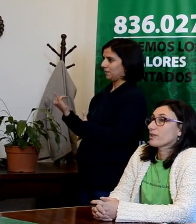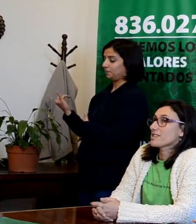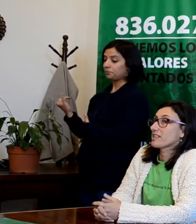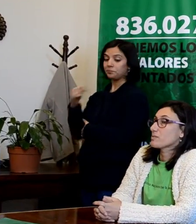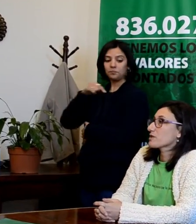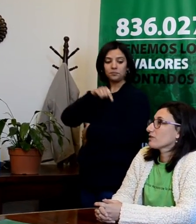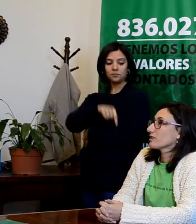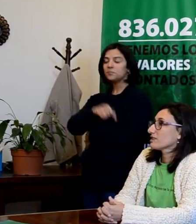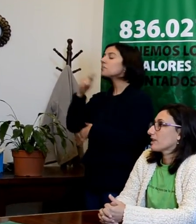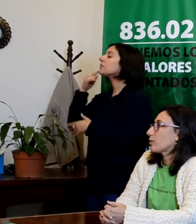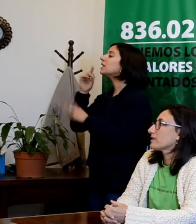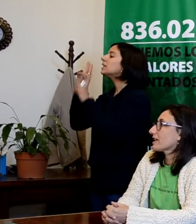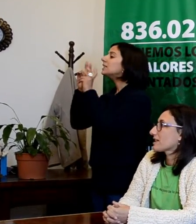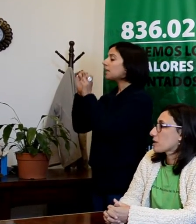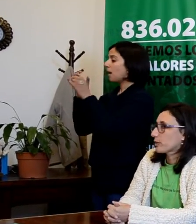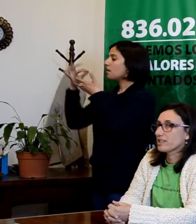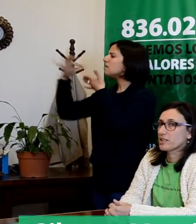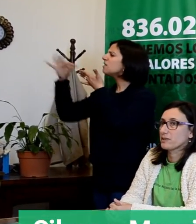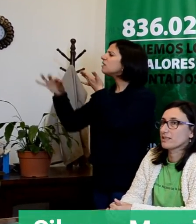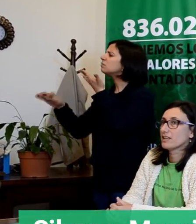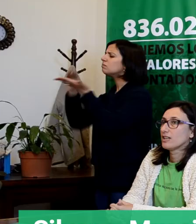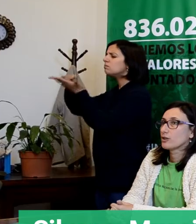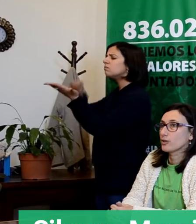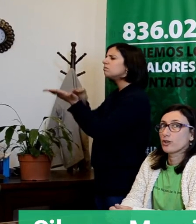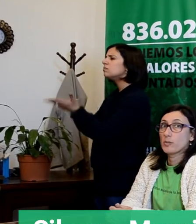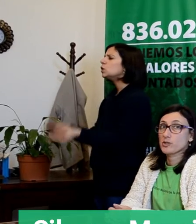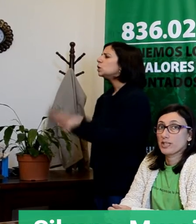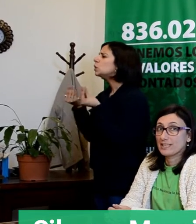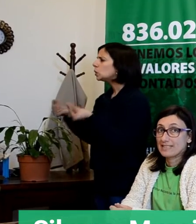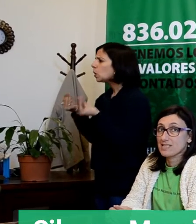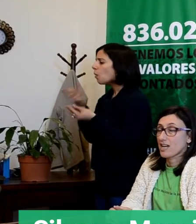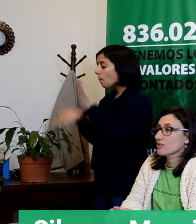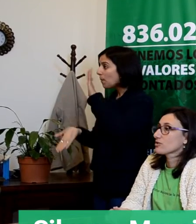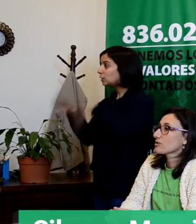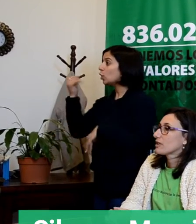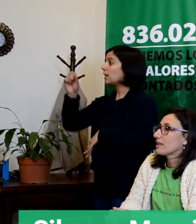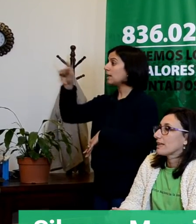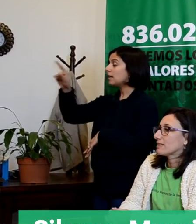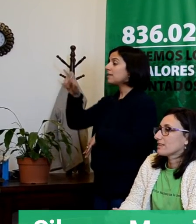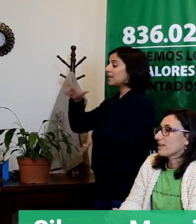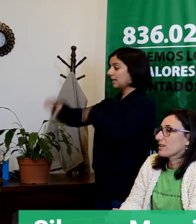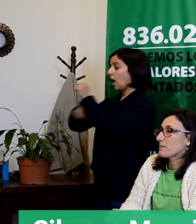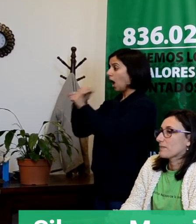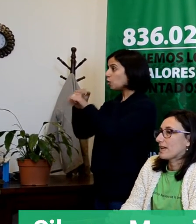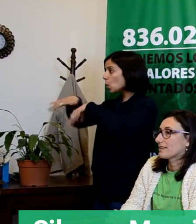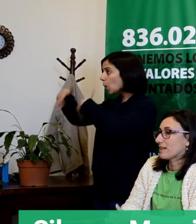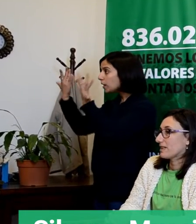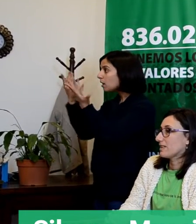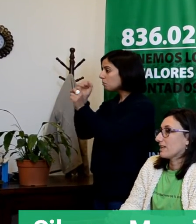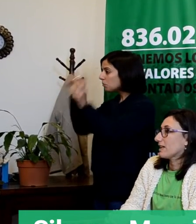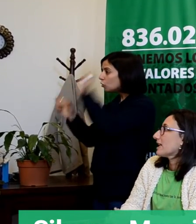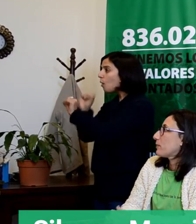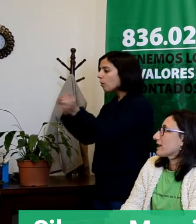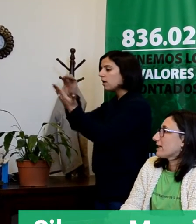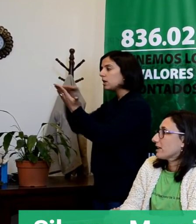En cuanto a las inscripciones, comentarles que se pueden inscribir todos los mayores de 13 años, a través